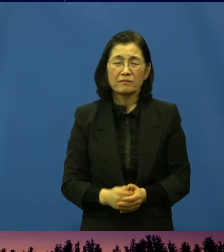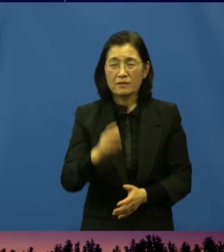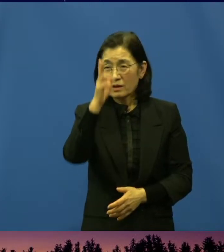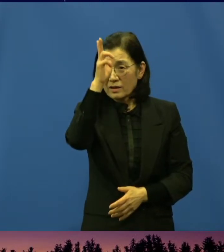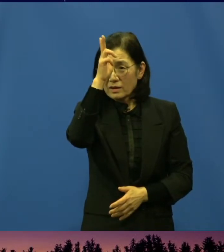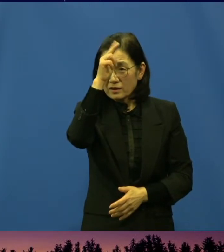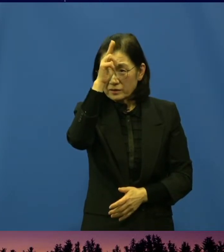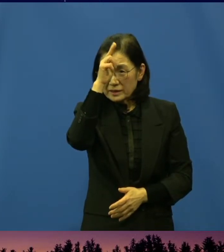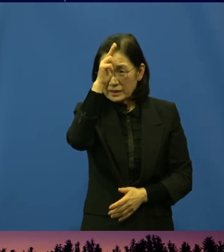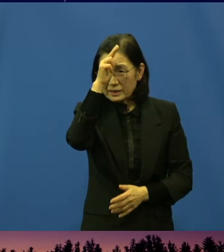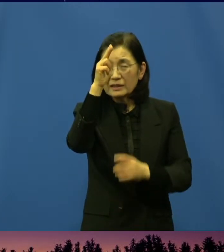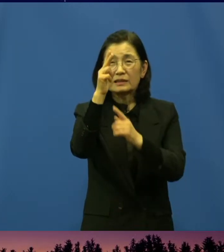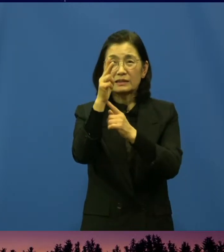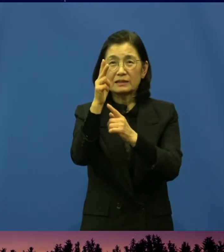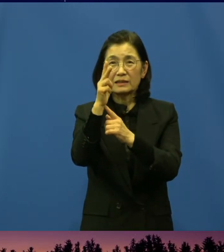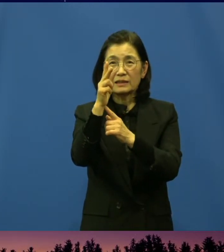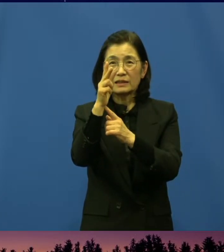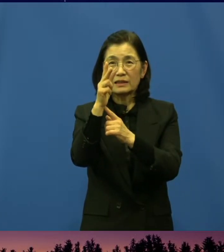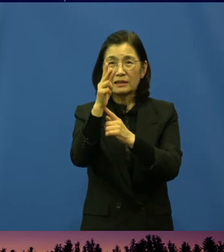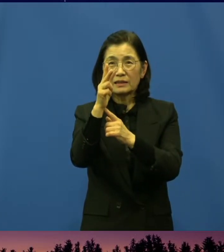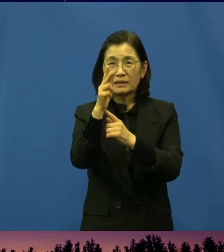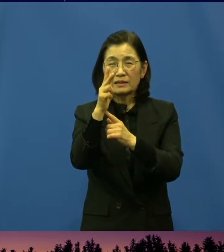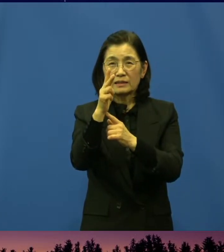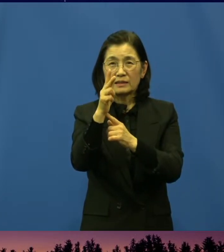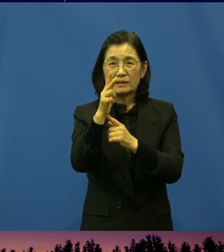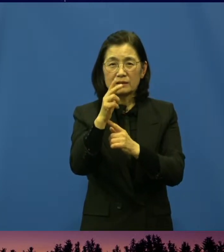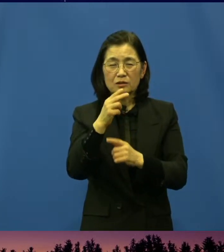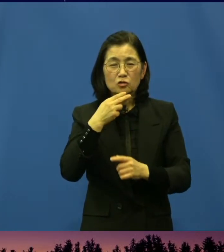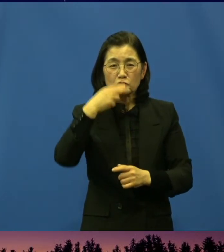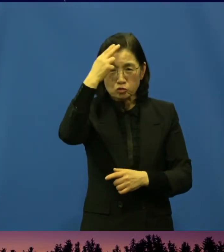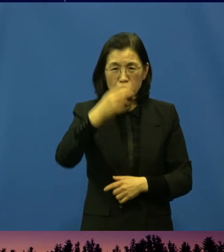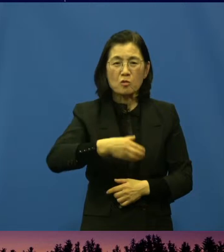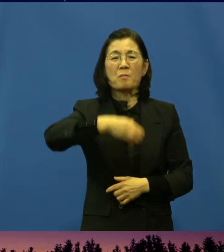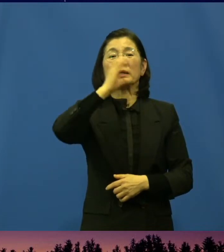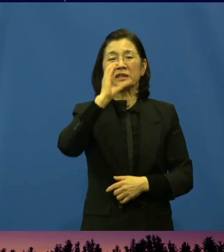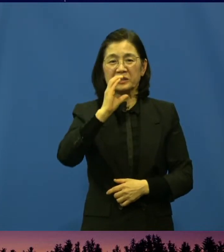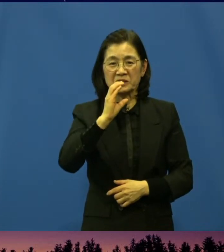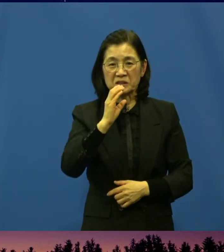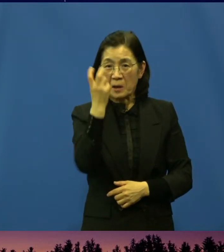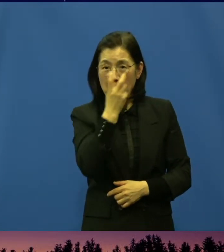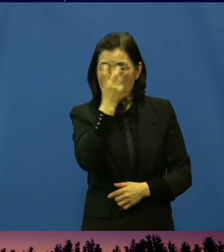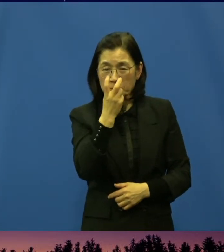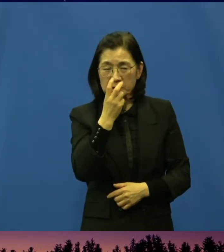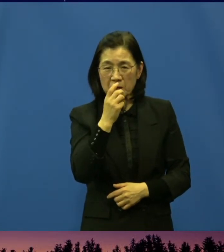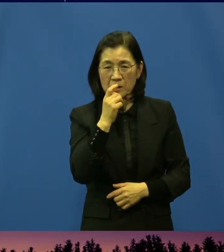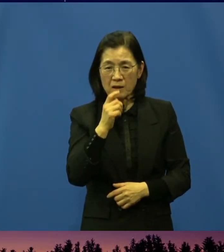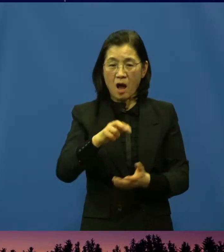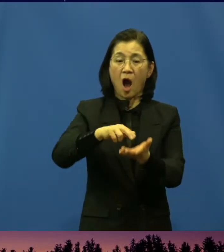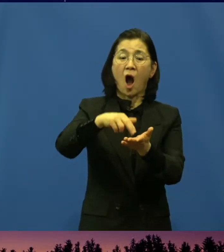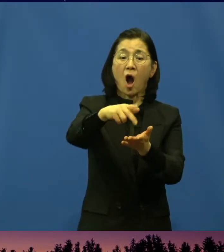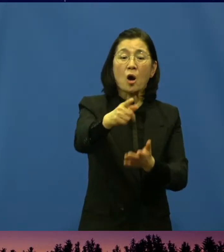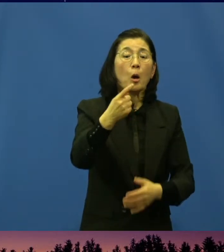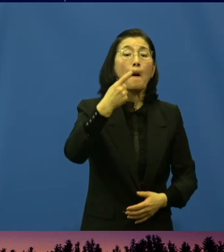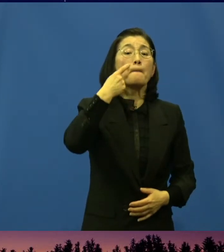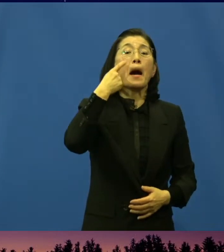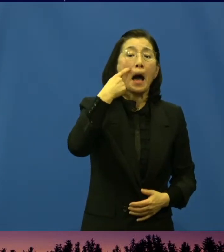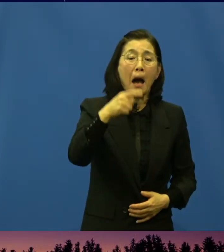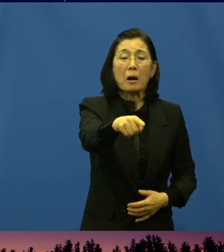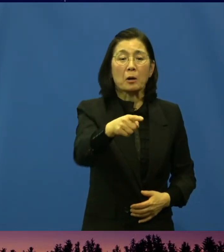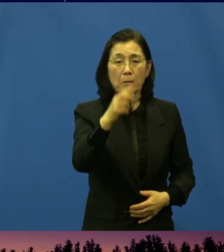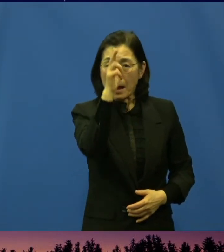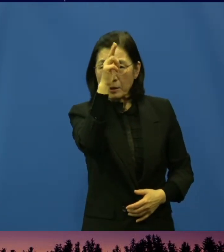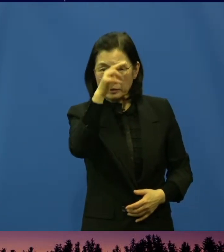경찰들이 음주운전 단속할 때 내려라 그래가지고 걸어보라 그러면 걷는데 딴 데로 가면